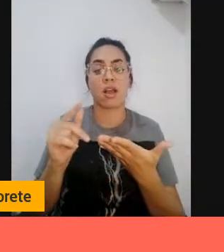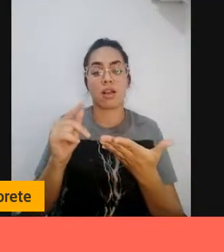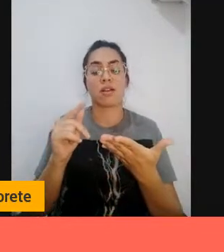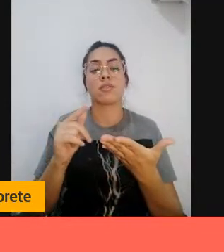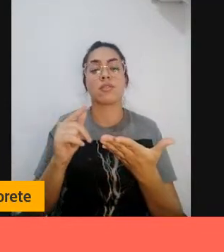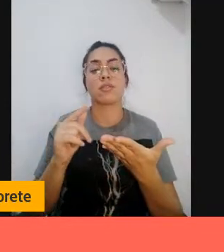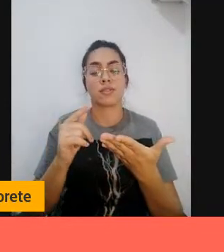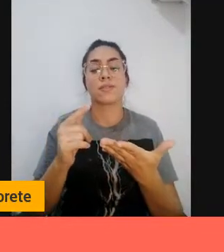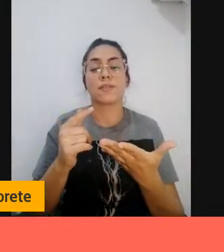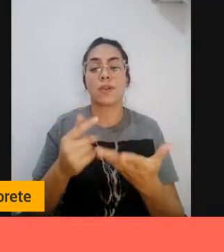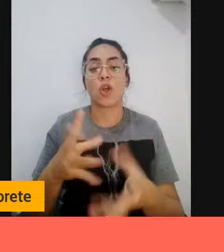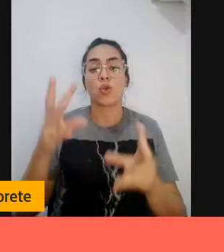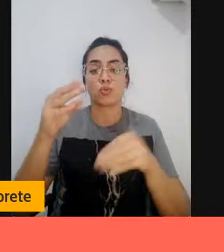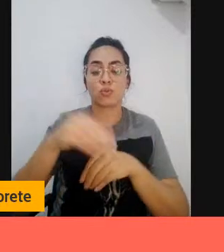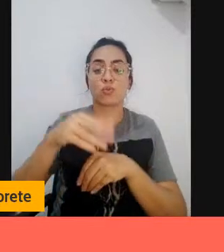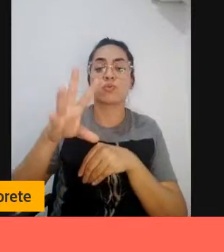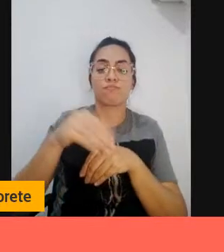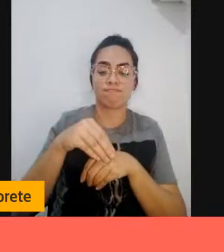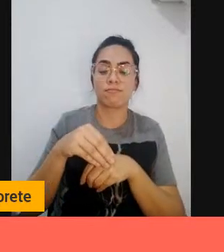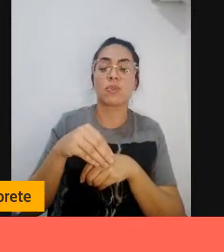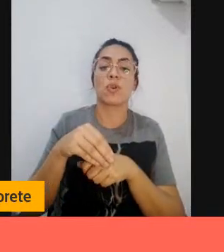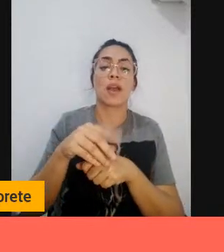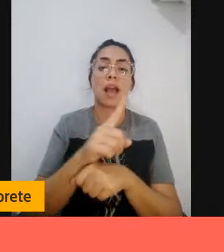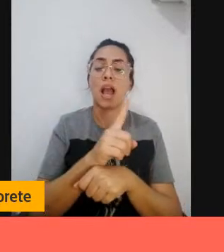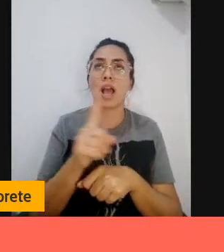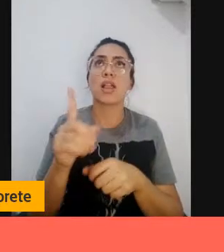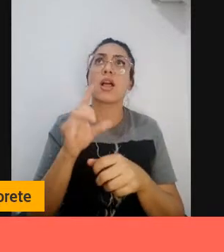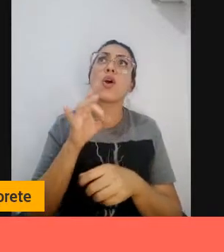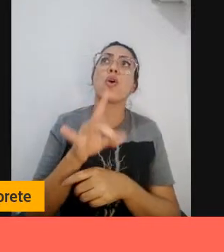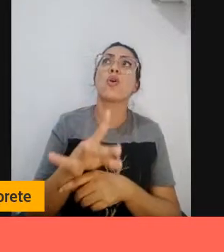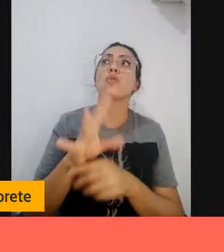pluriversalidade do conhecimento e não a